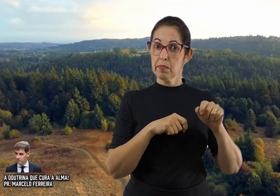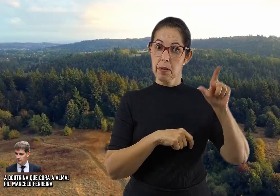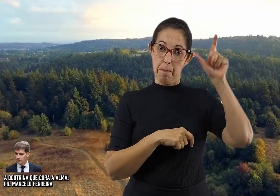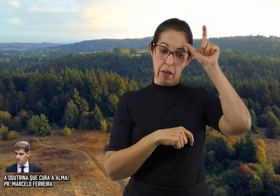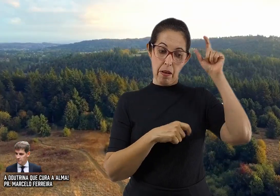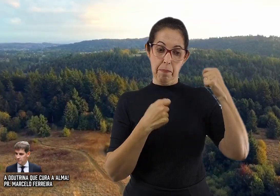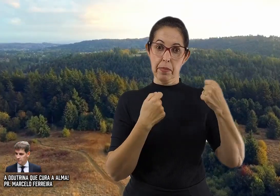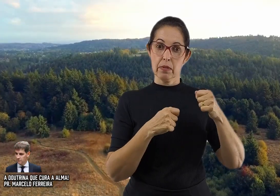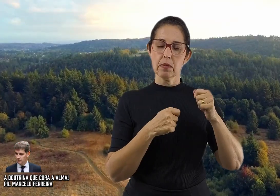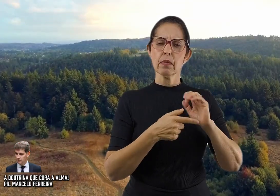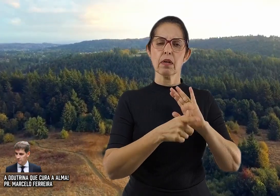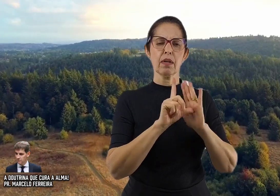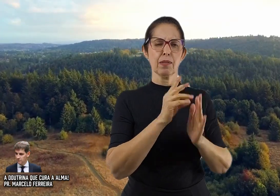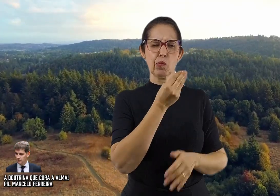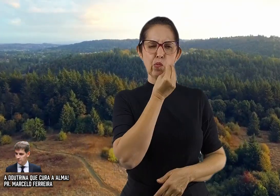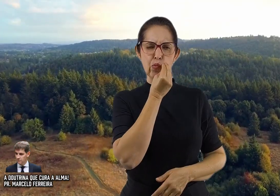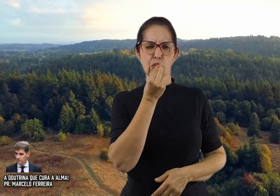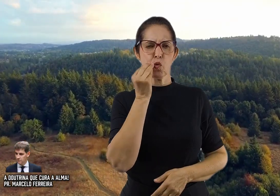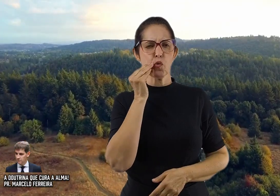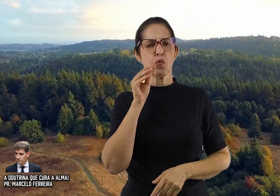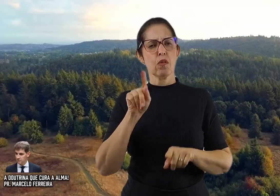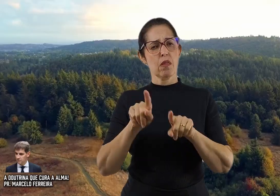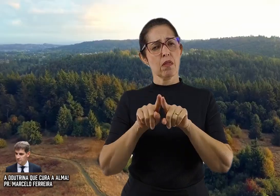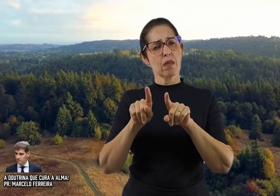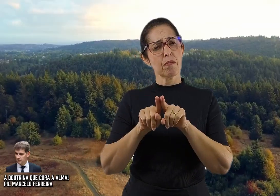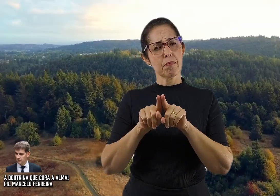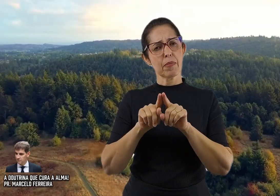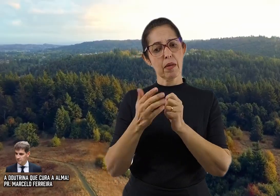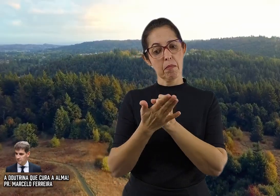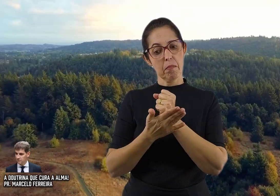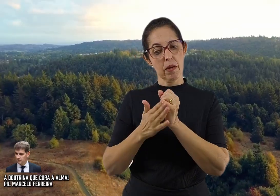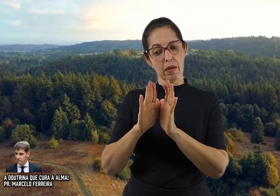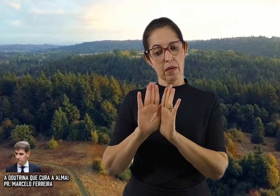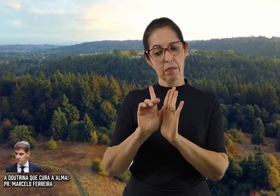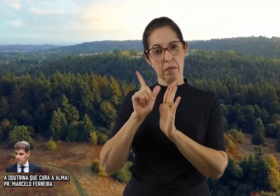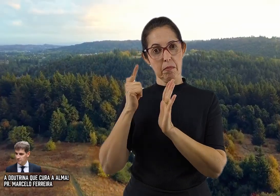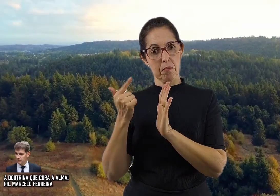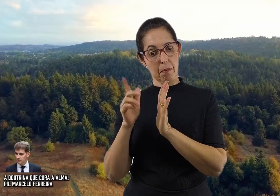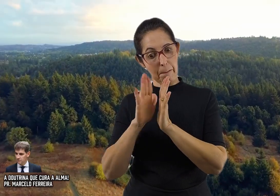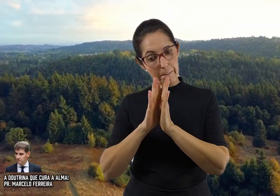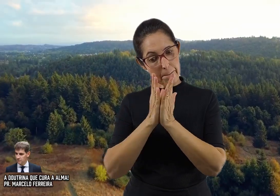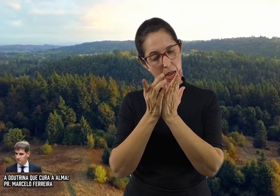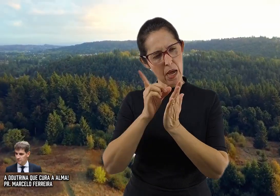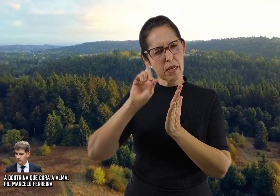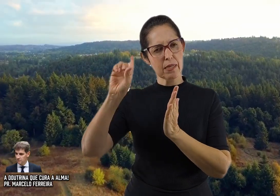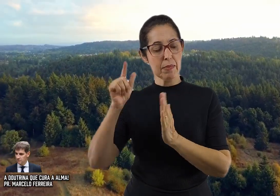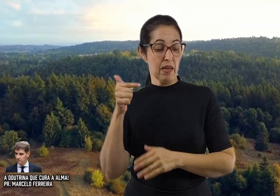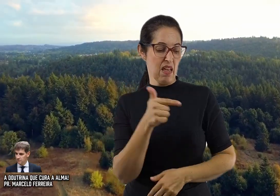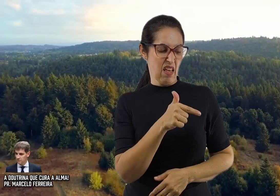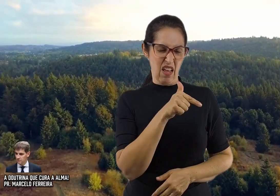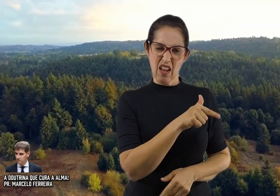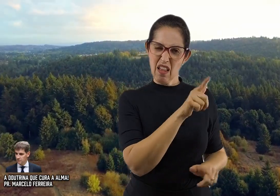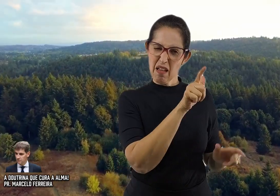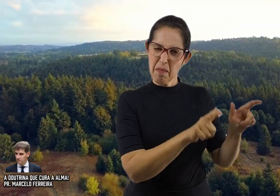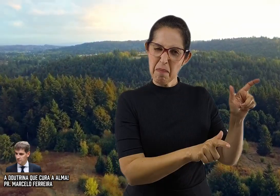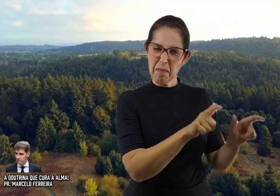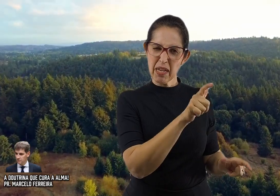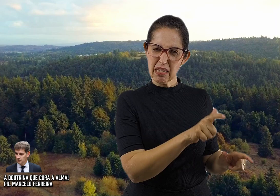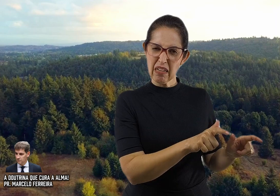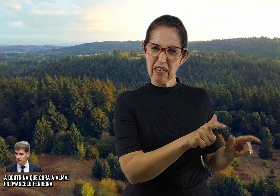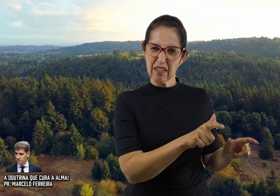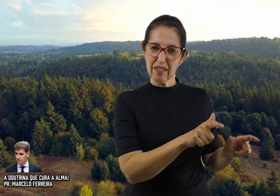que ter jejum. O homem herege, ele não suporta essa doutrina. Não suporta. Ele fica